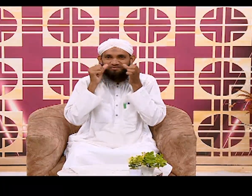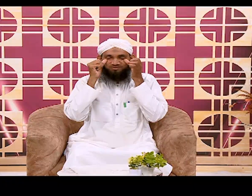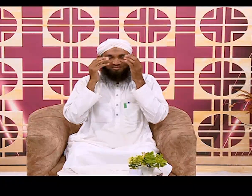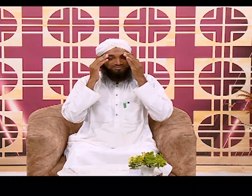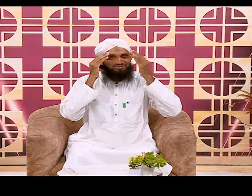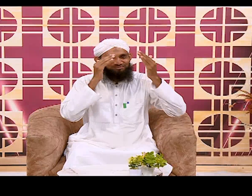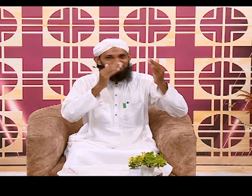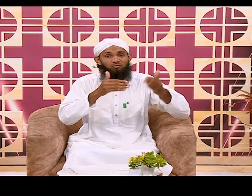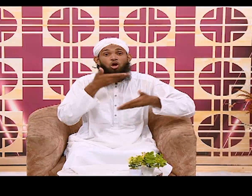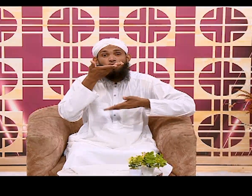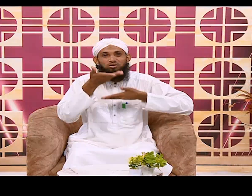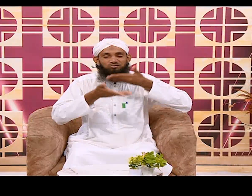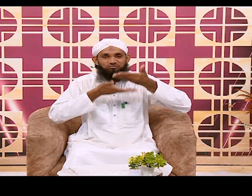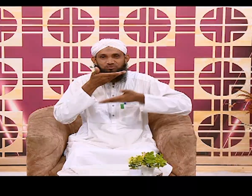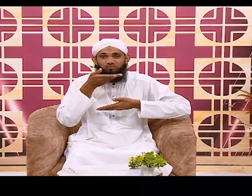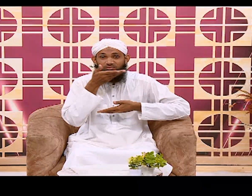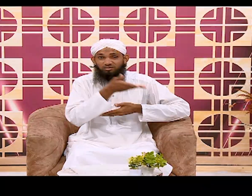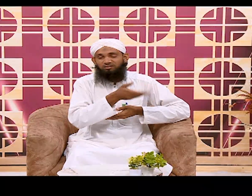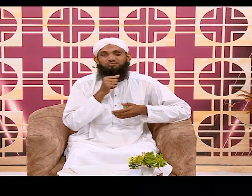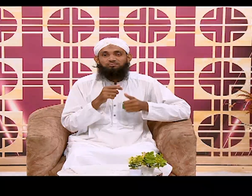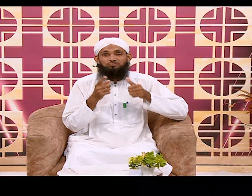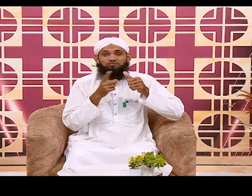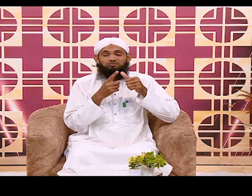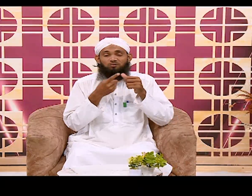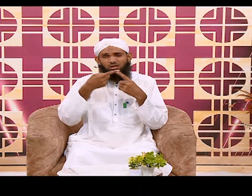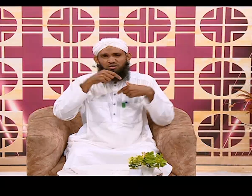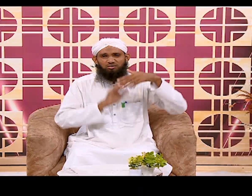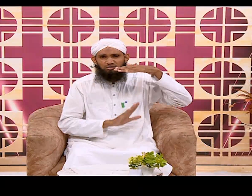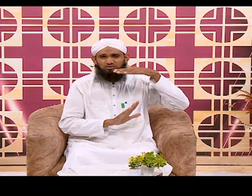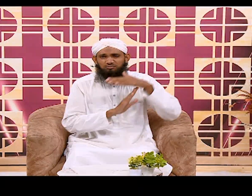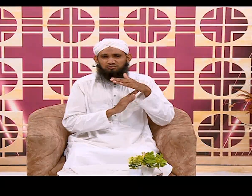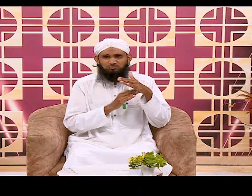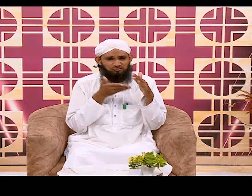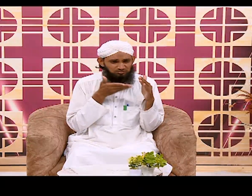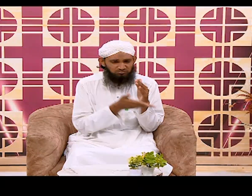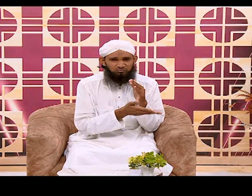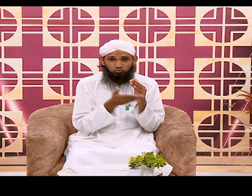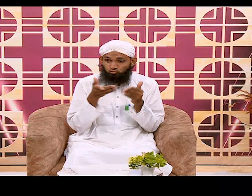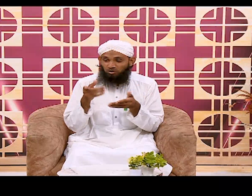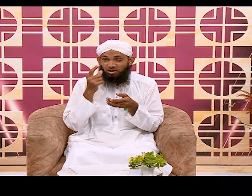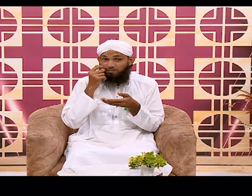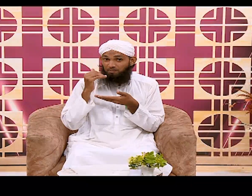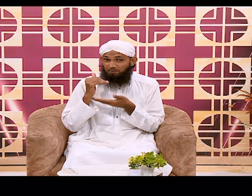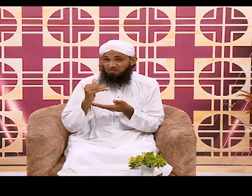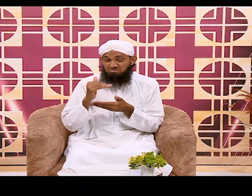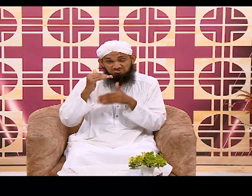وآلہ وسلم نے مزید فرمایا، اے ابو صالح، اولیاء کرام کے درمیان تمہارے بیٹے کی ویسے ہی شان